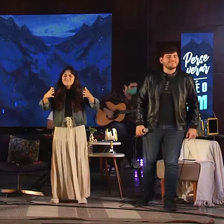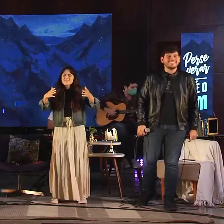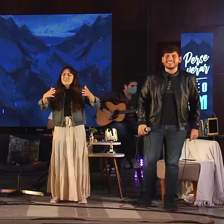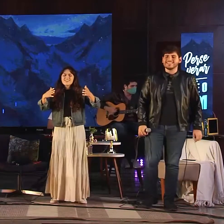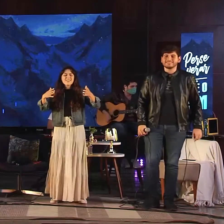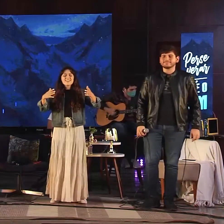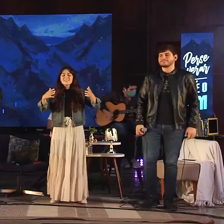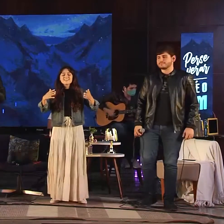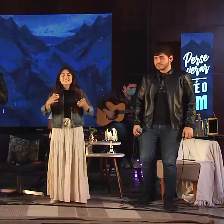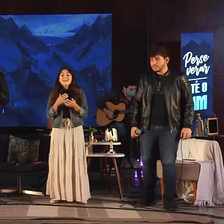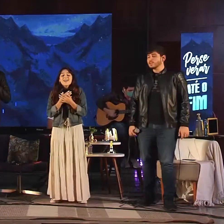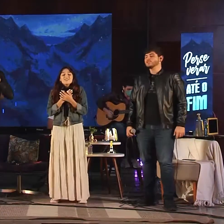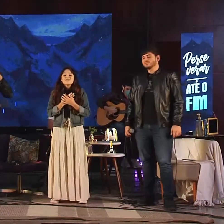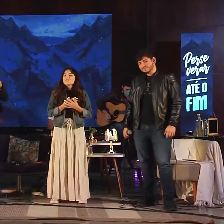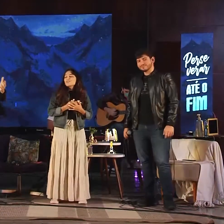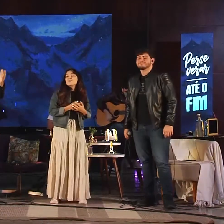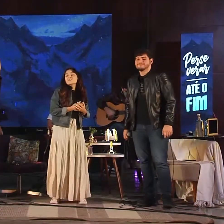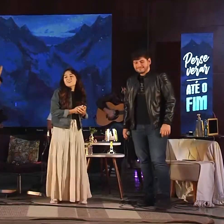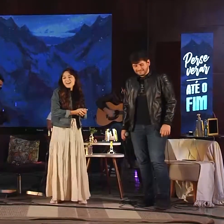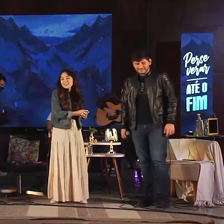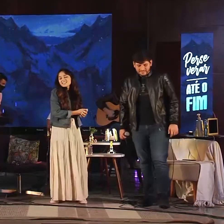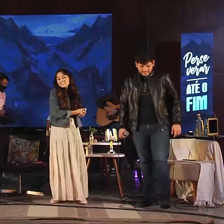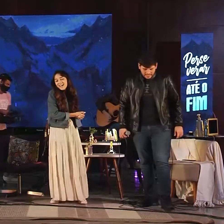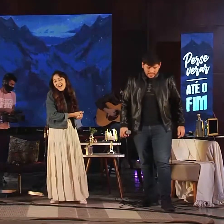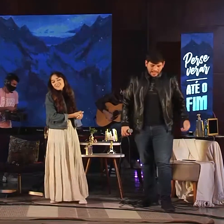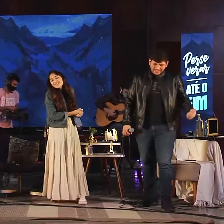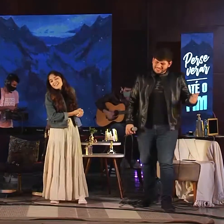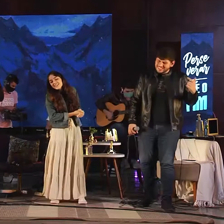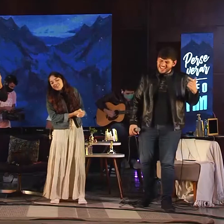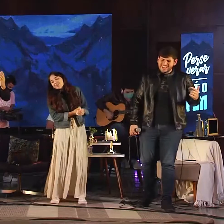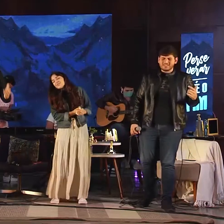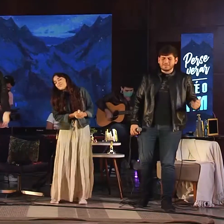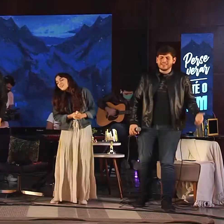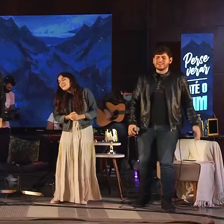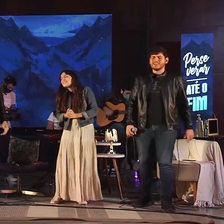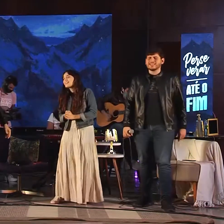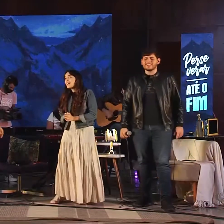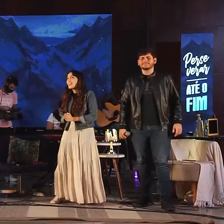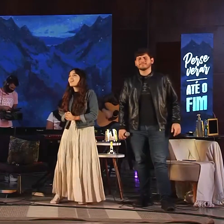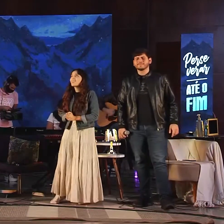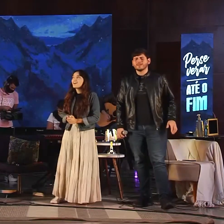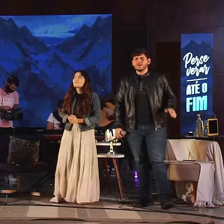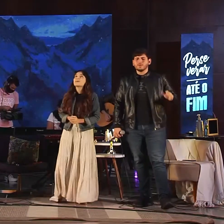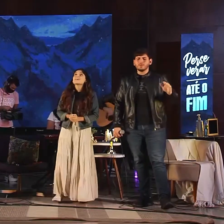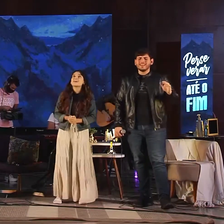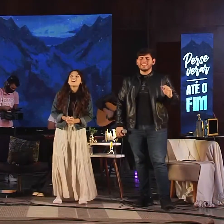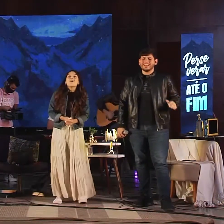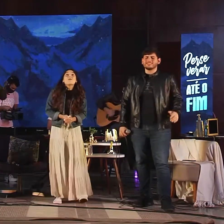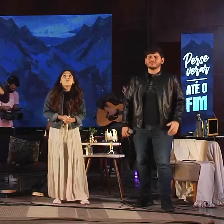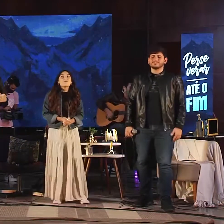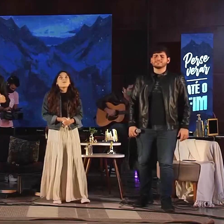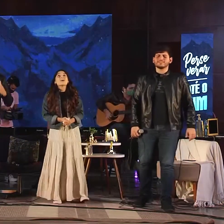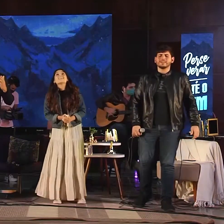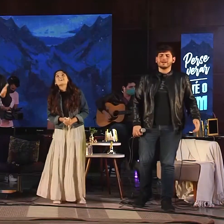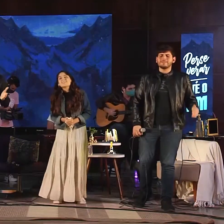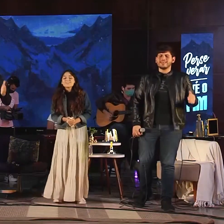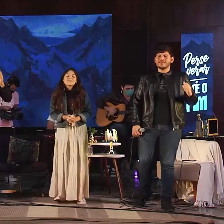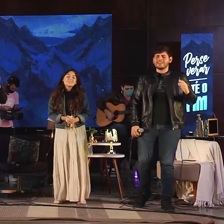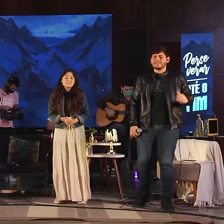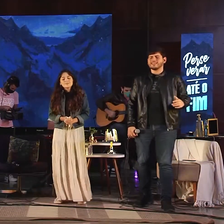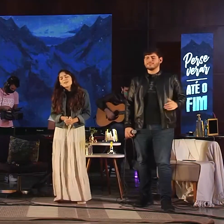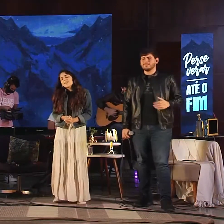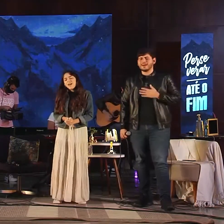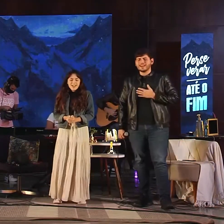Sobre mim, dos vales é o lírio, estrela da manhã, o